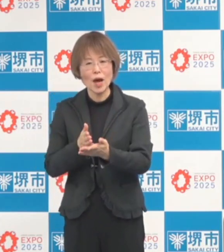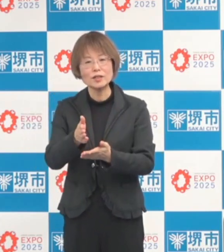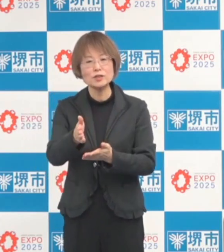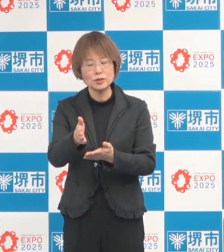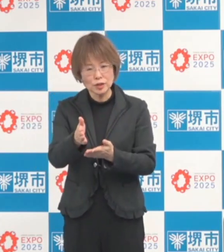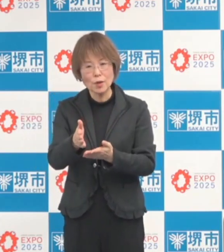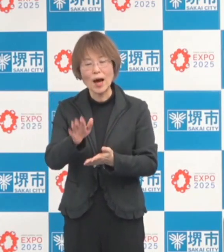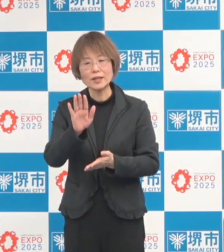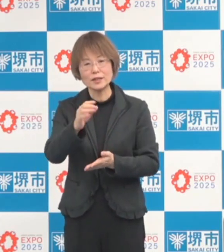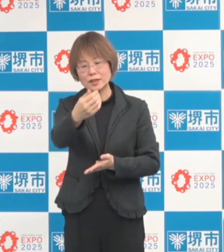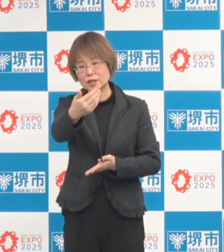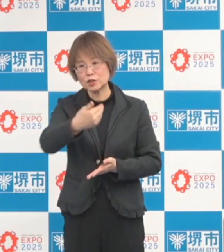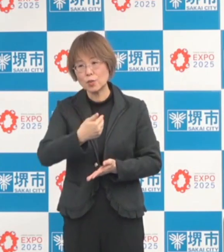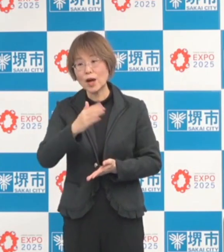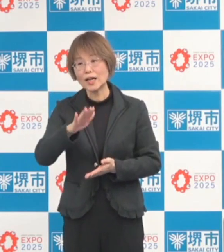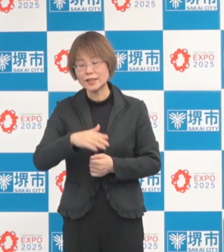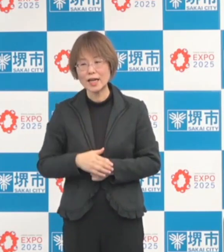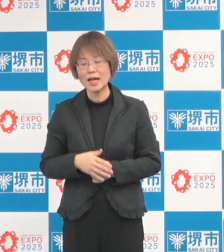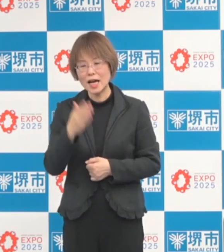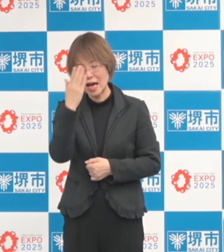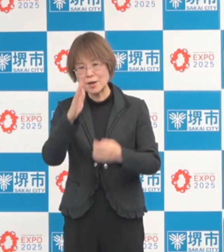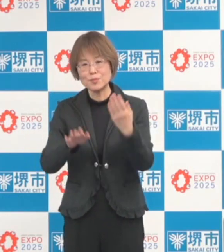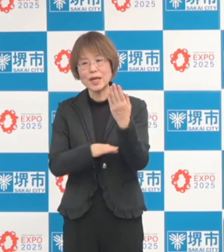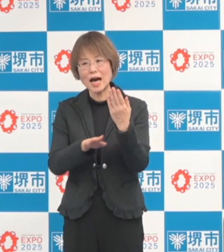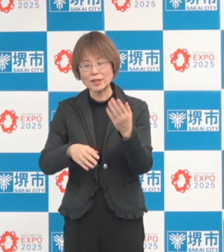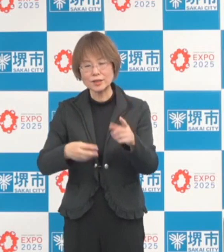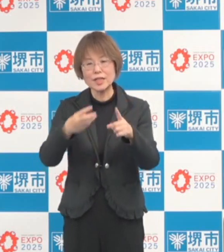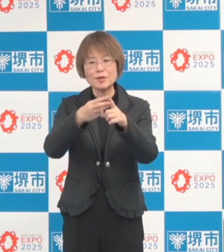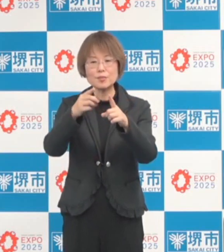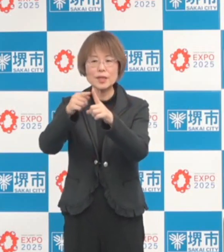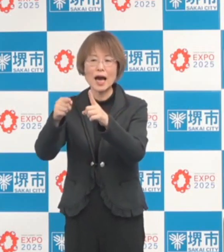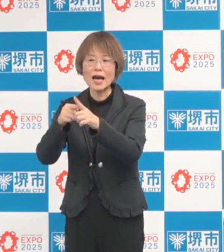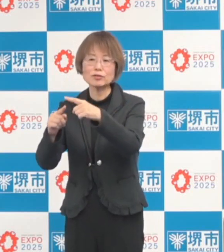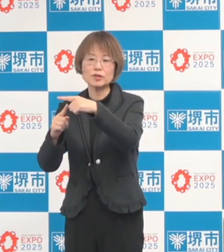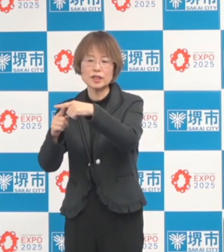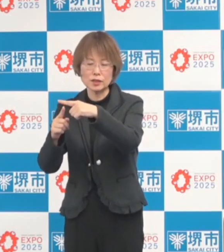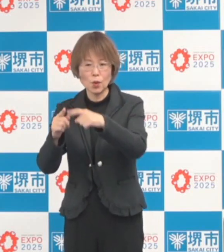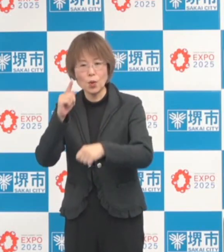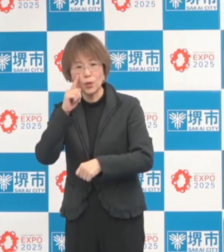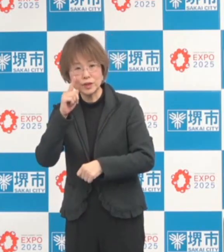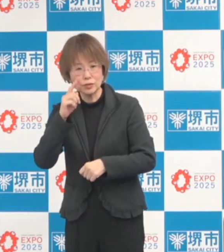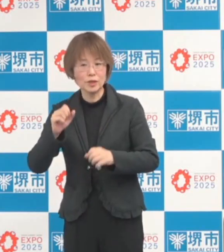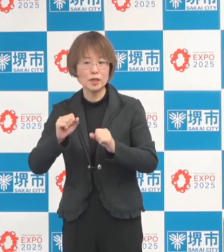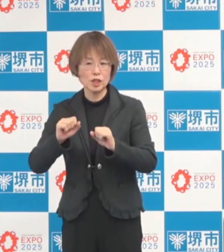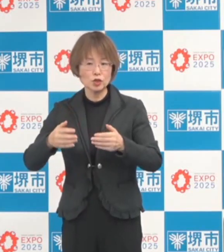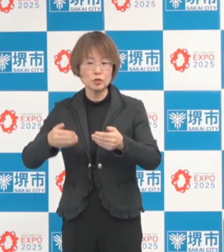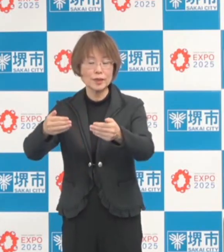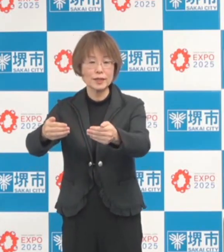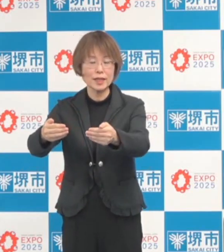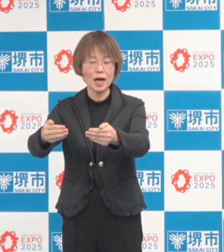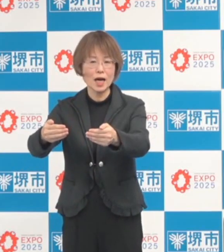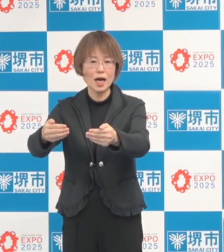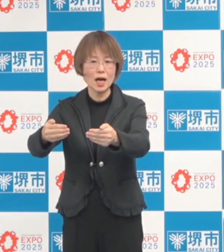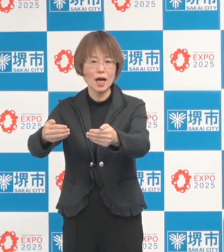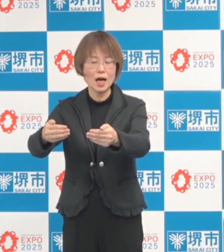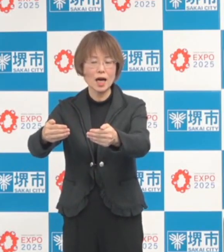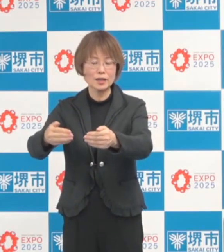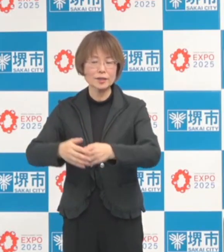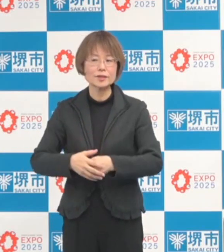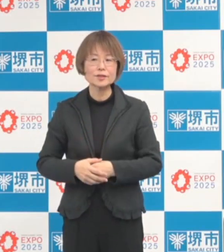三原ラインについて、これは BRT の導入を前提として実証実験進められてきましたけれど、いわゆ